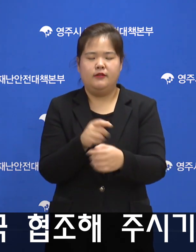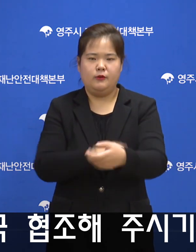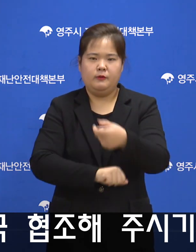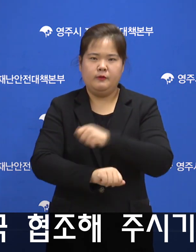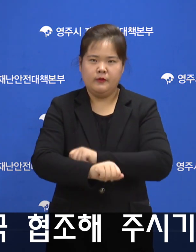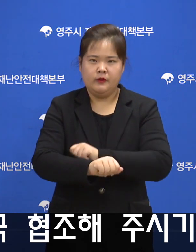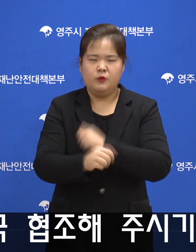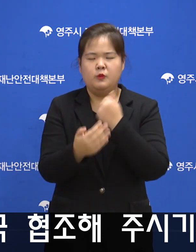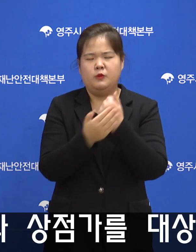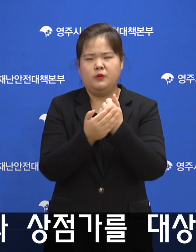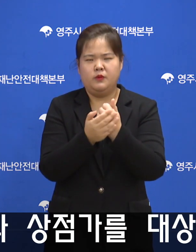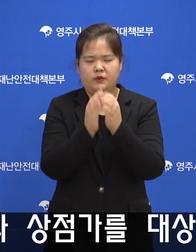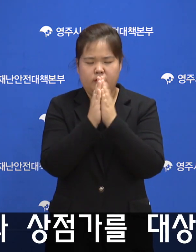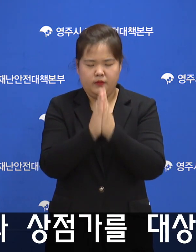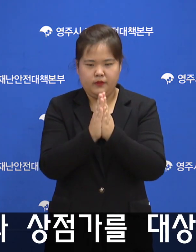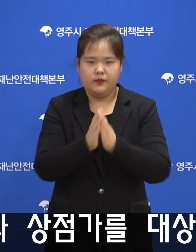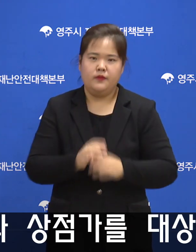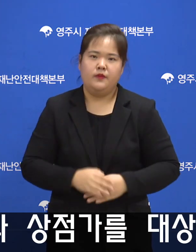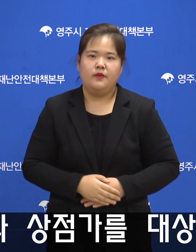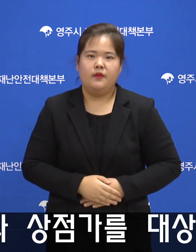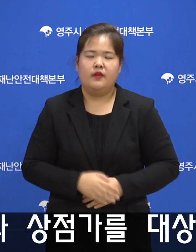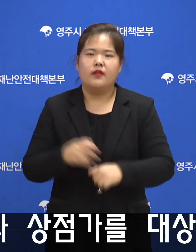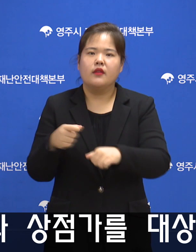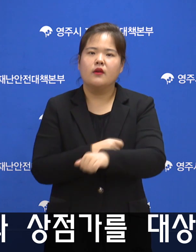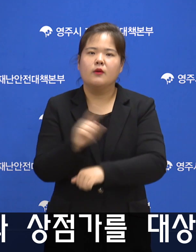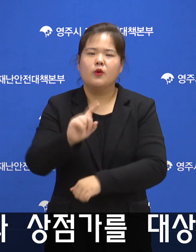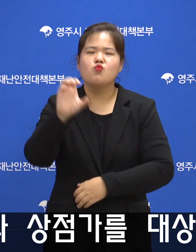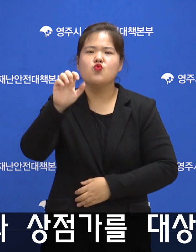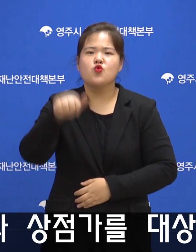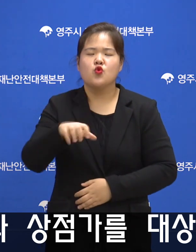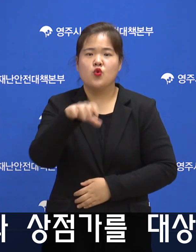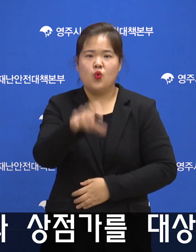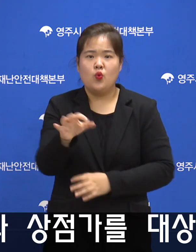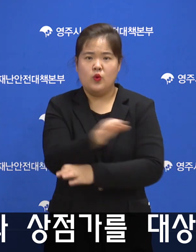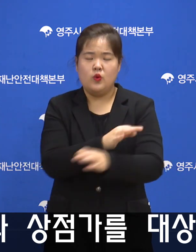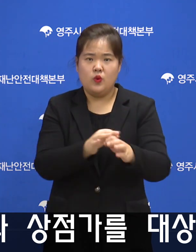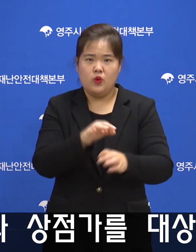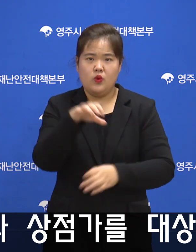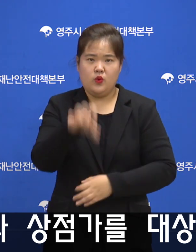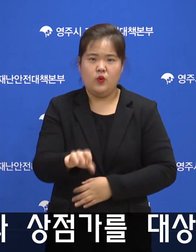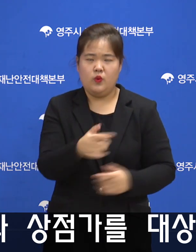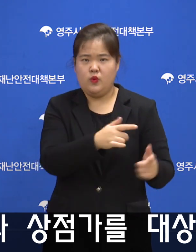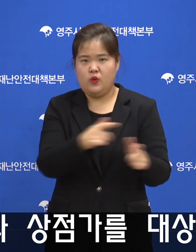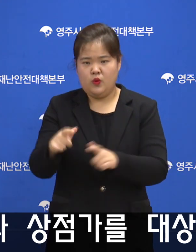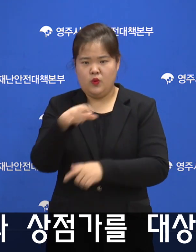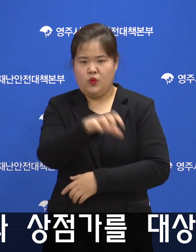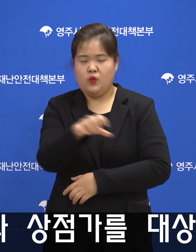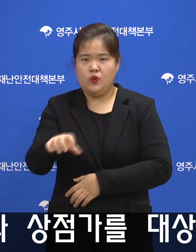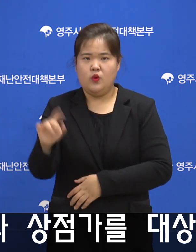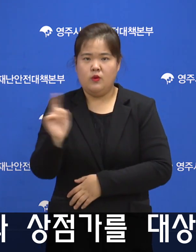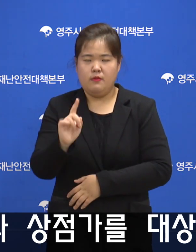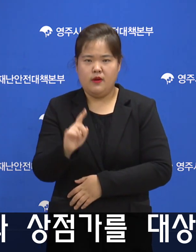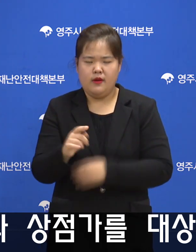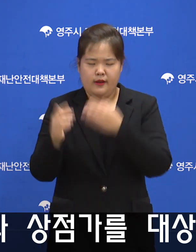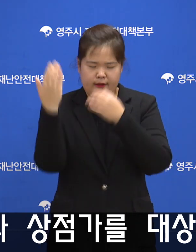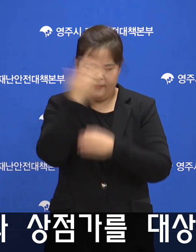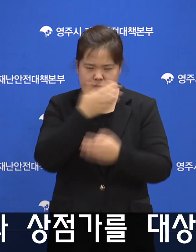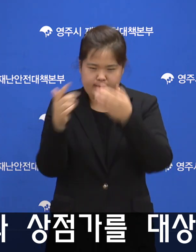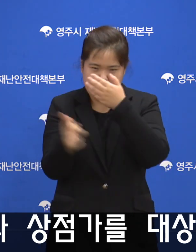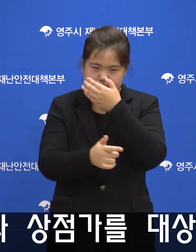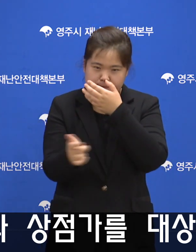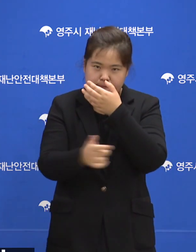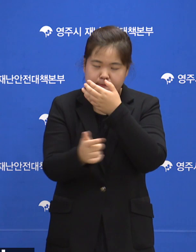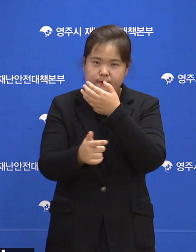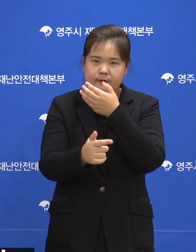협조해 주시기 바랍니다. 특히 분기지역 전통시장과 상점가를 대상으로 방역관리와